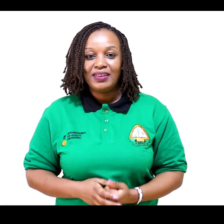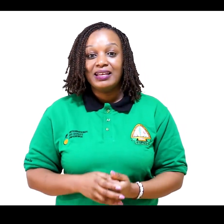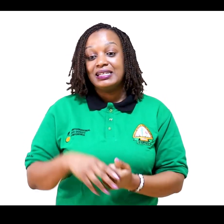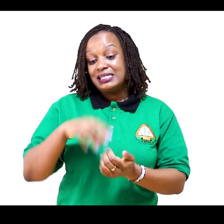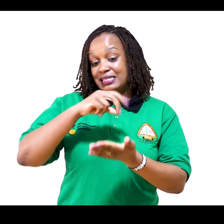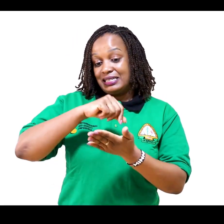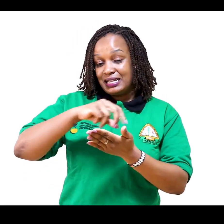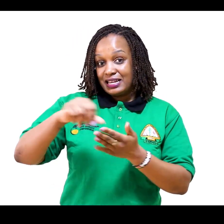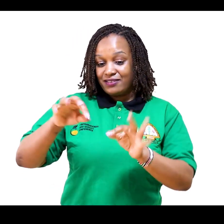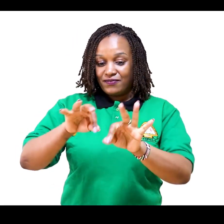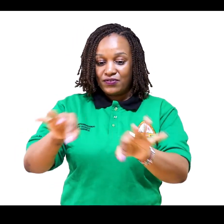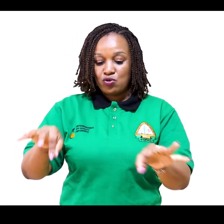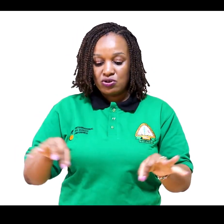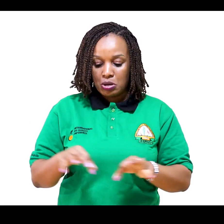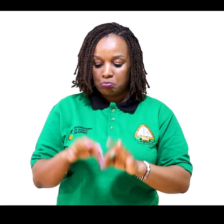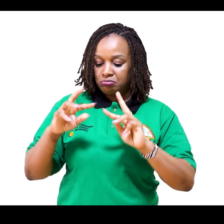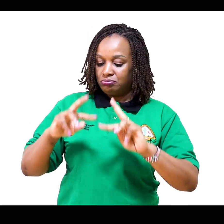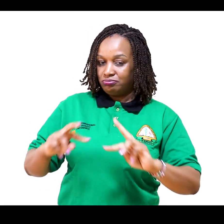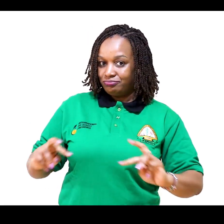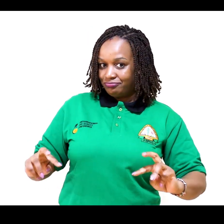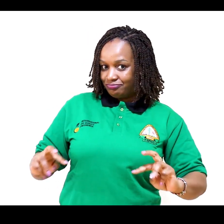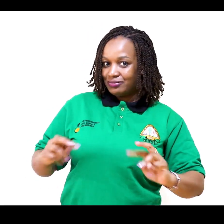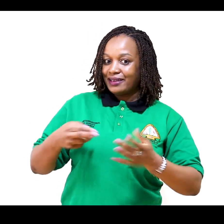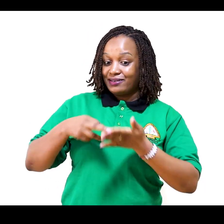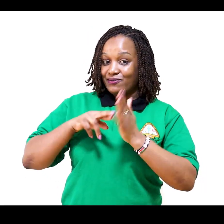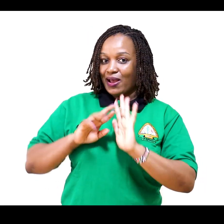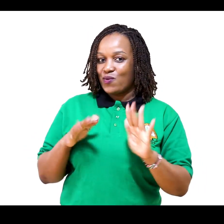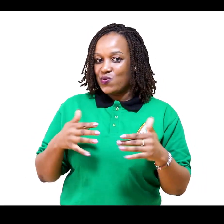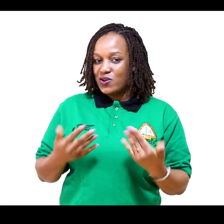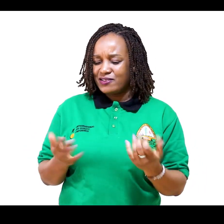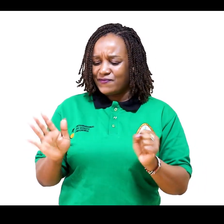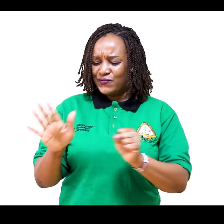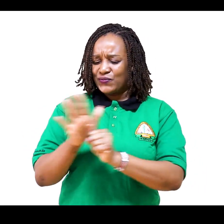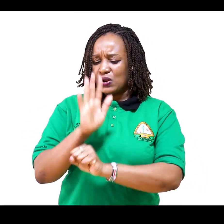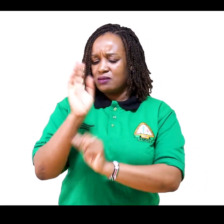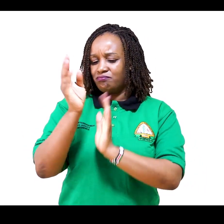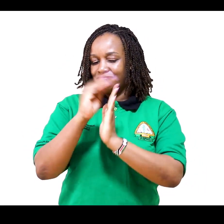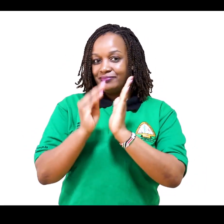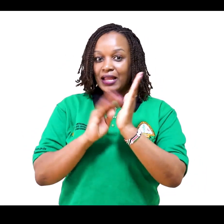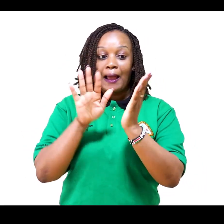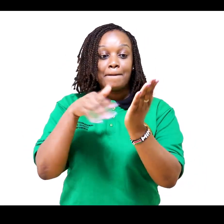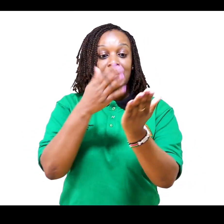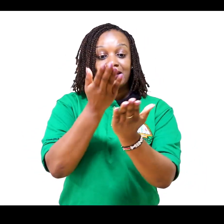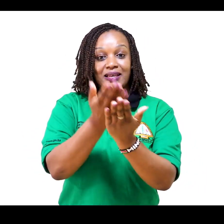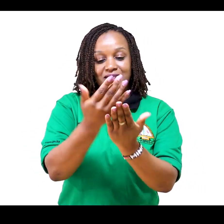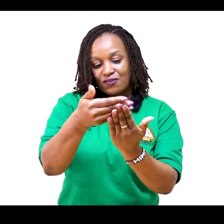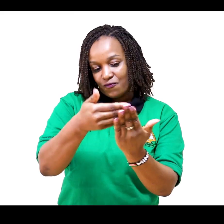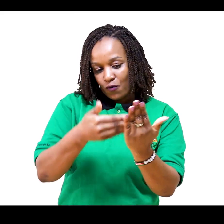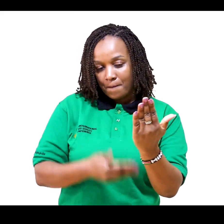Kwa ukaguzi wa shamba la mbegu, mahitaji ni fomu ya maombi iliyojazwa ipasavyo ambayo ni fomu